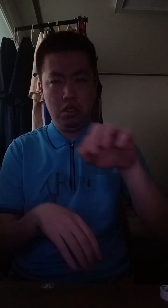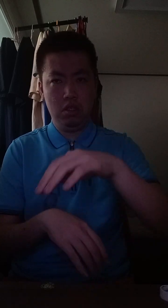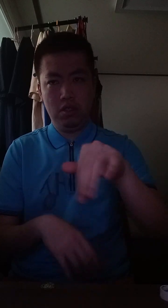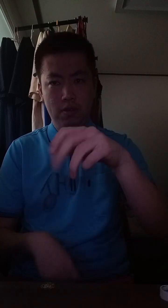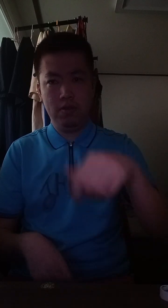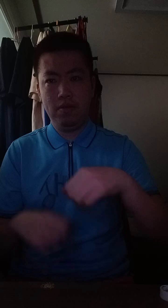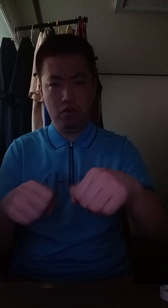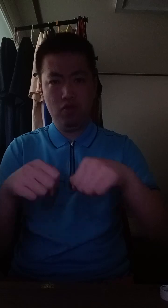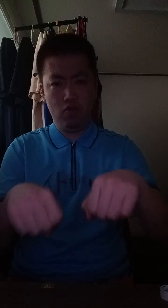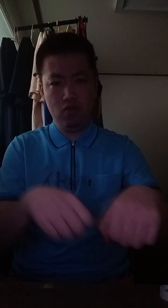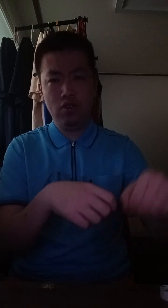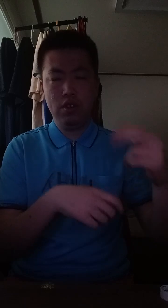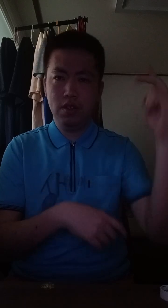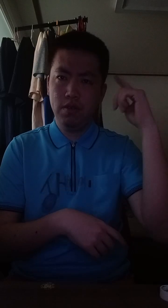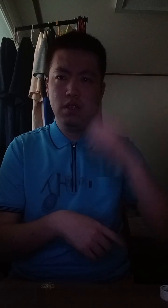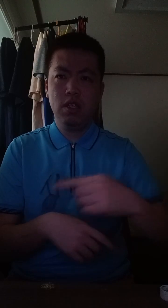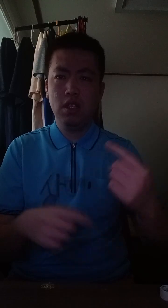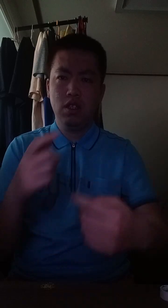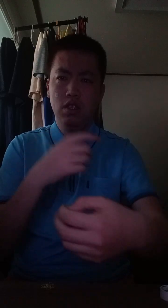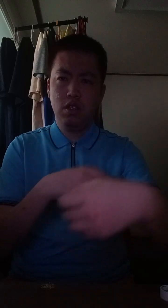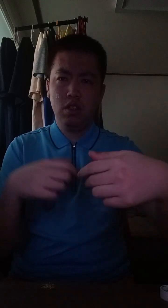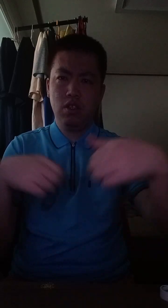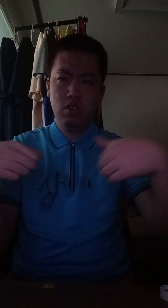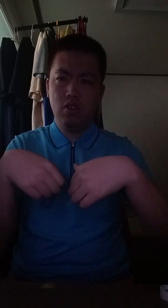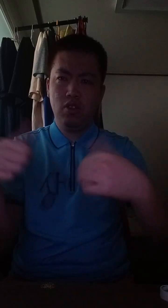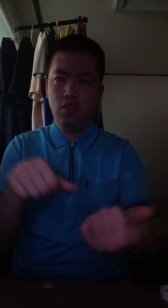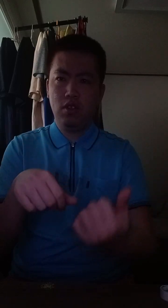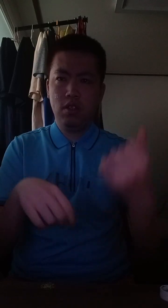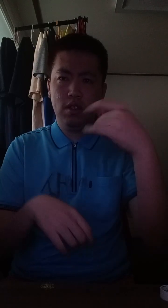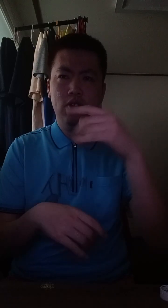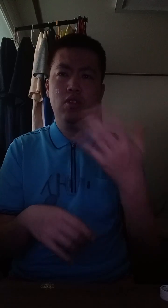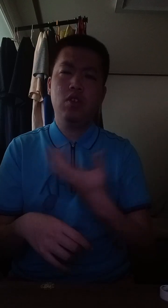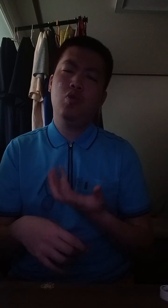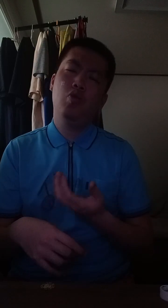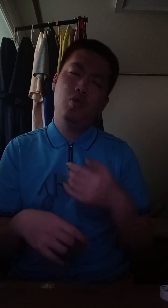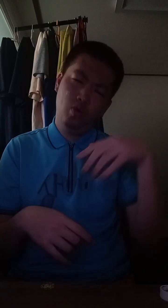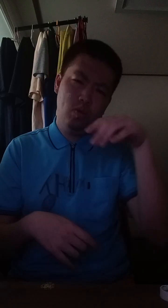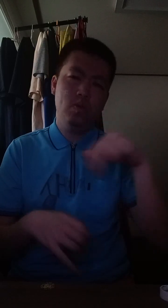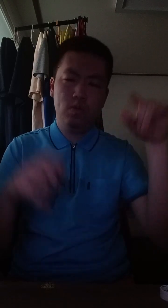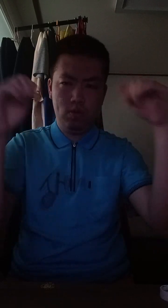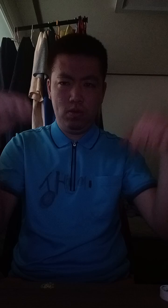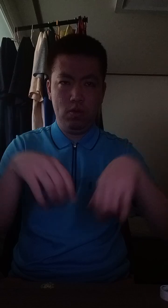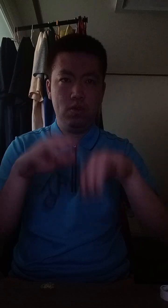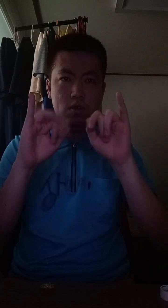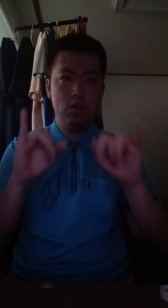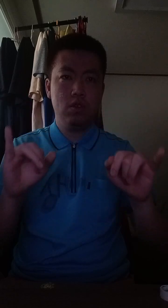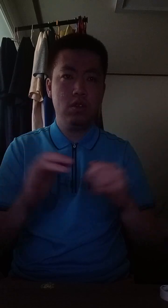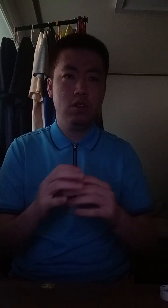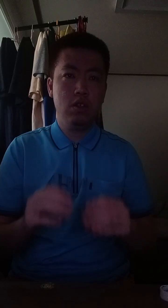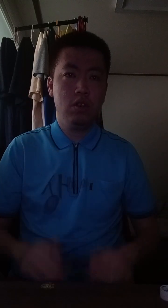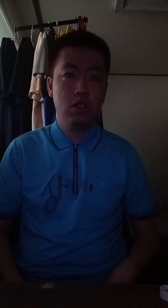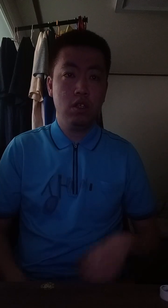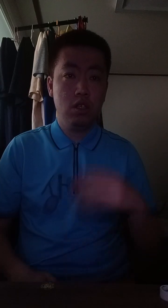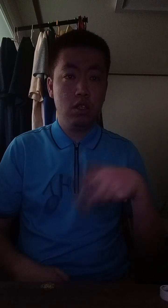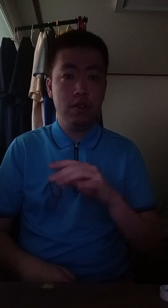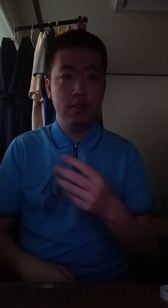60대 청소 근로자 한 명이 열차에 치여 숨지는 안타까운 사고가 일어났습니다. 이 사고로 열차 운행이